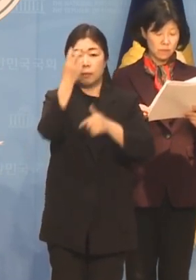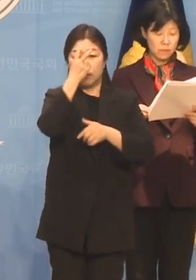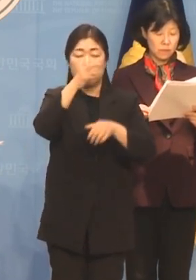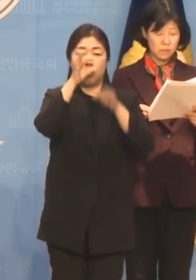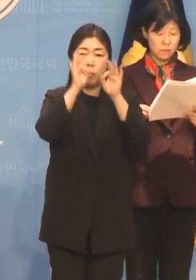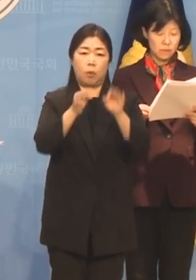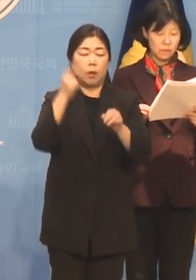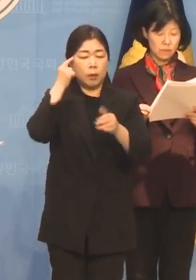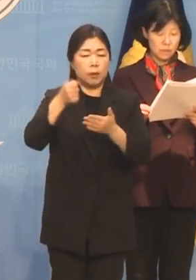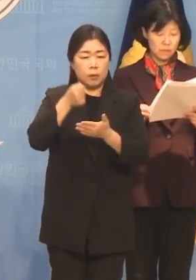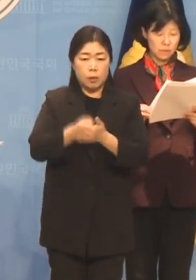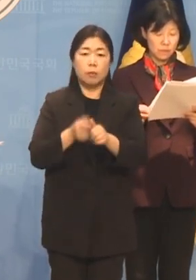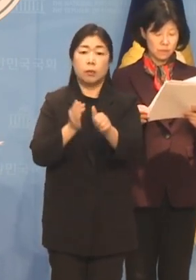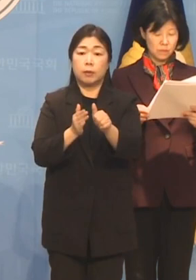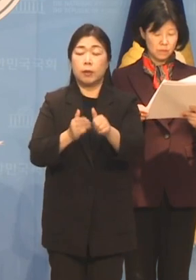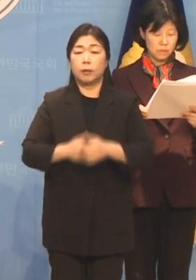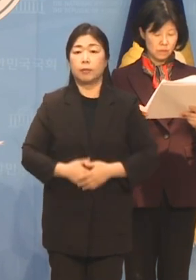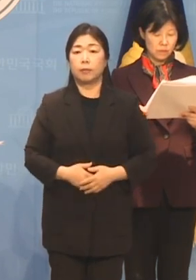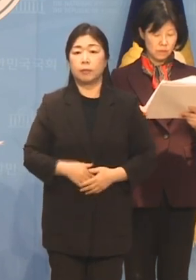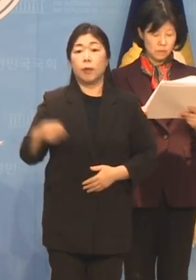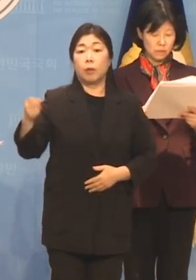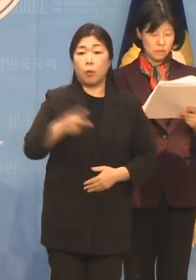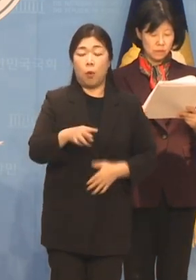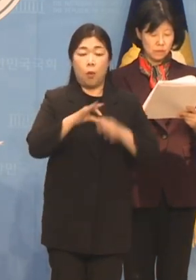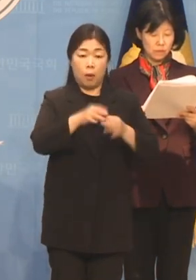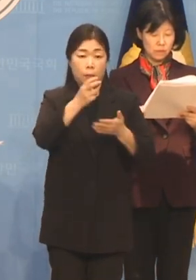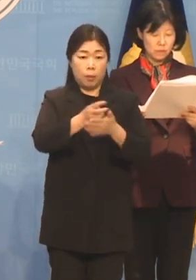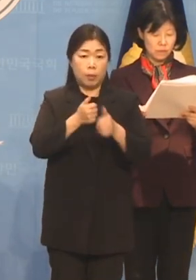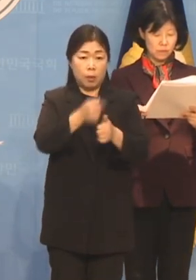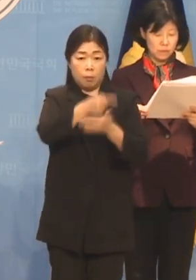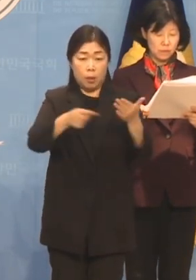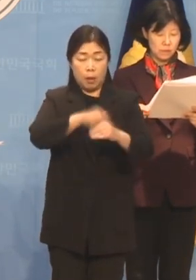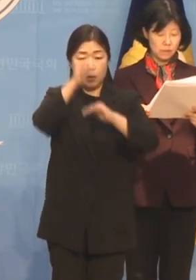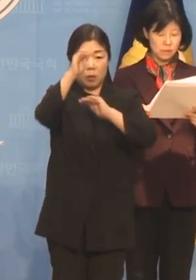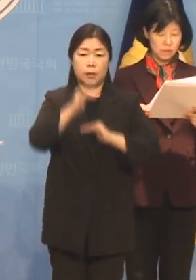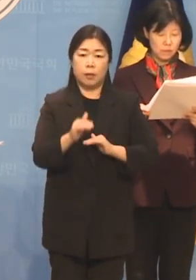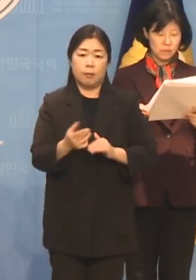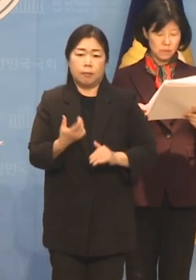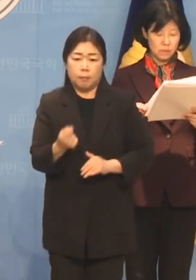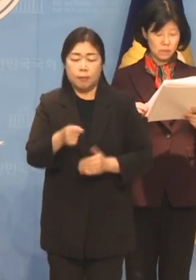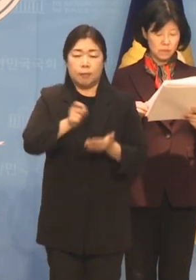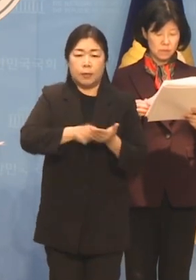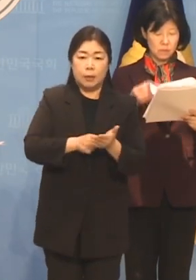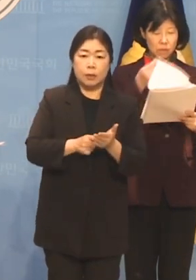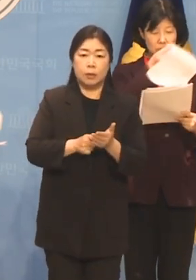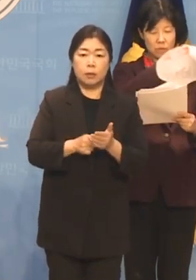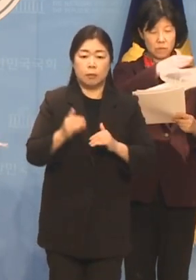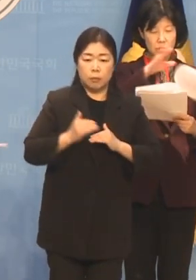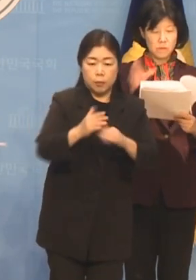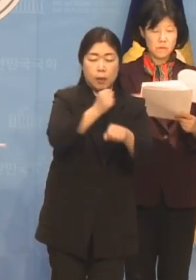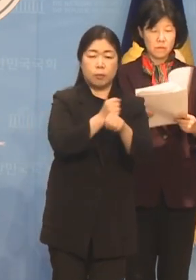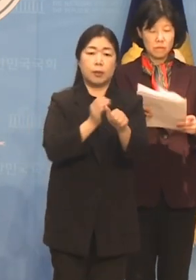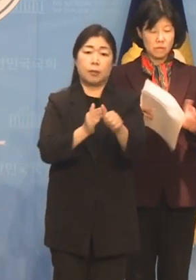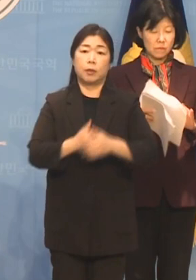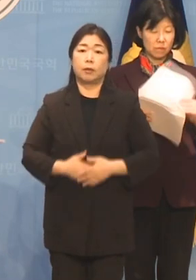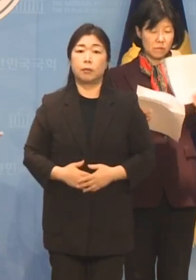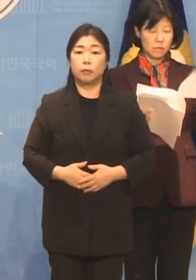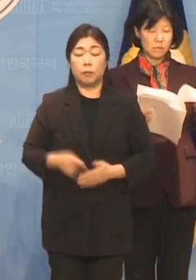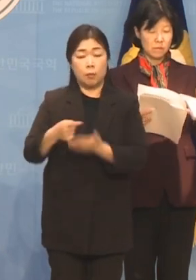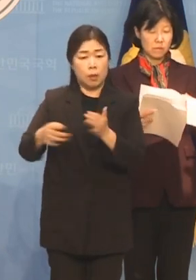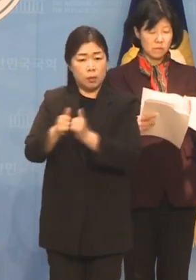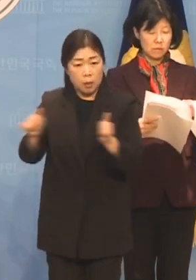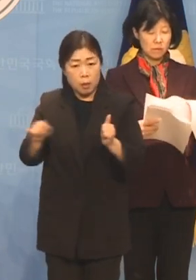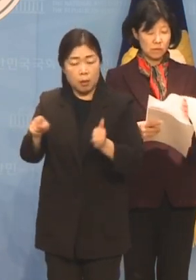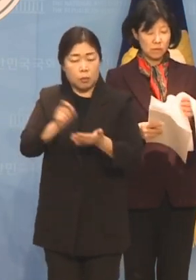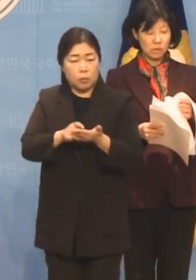판단해 주시기를 당부드립니다. 그리고 관련 법에 따른 배상 절차를 신속히 진행해 주시기를 요청합니다. 피해자들의 이와